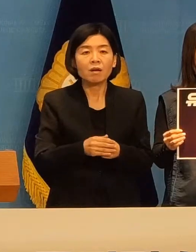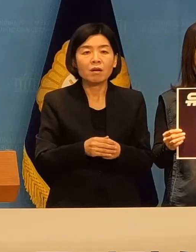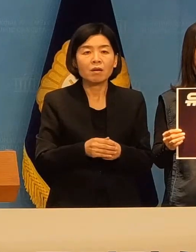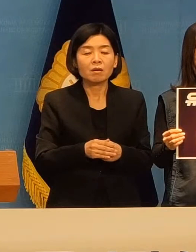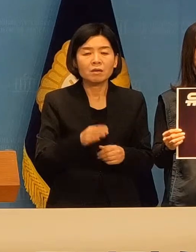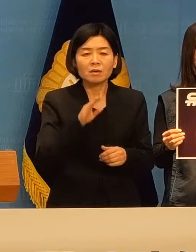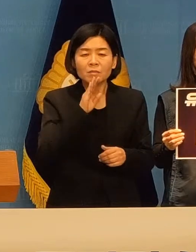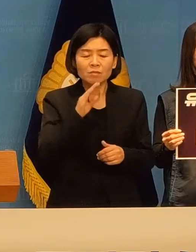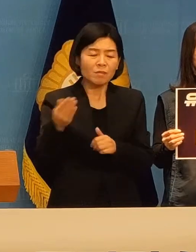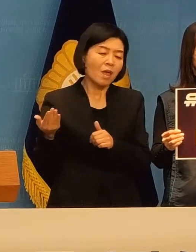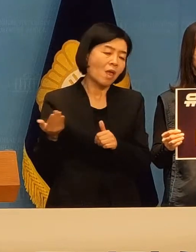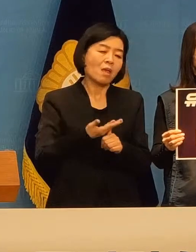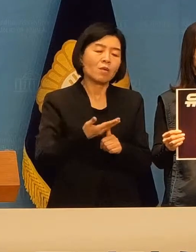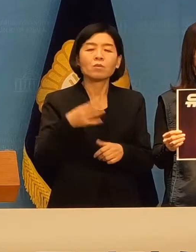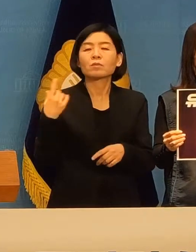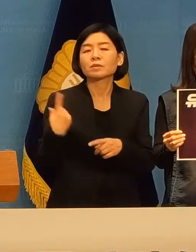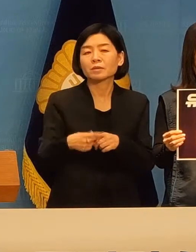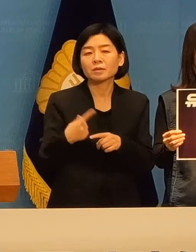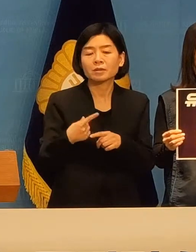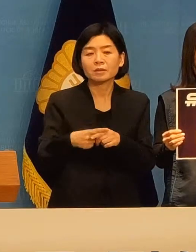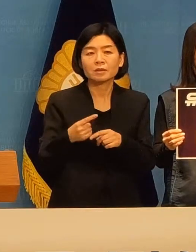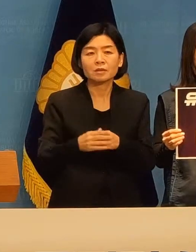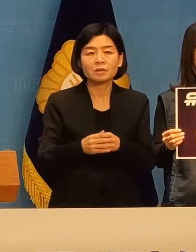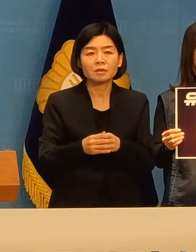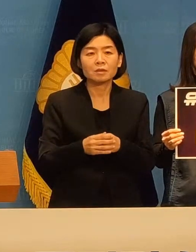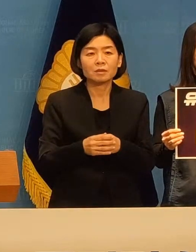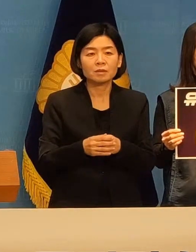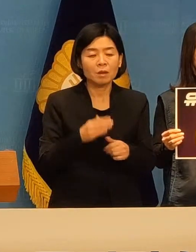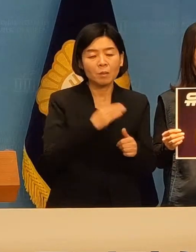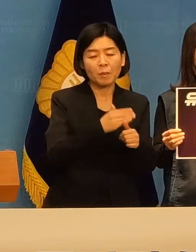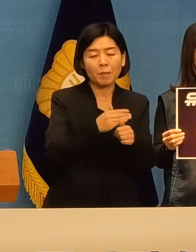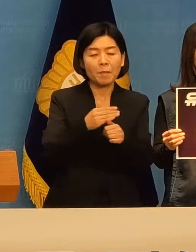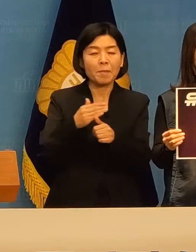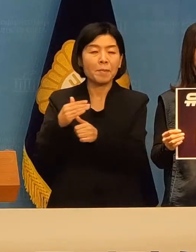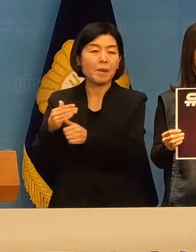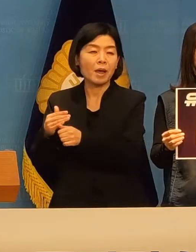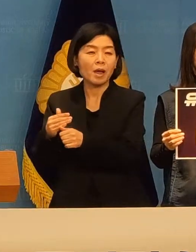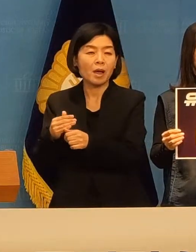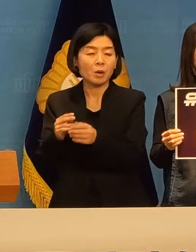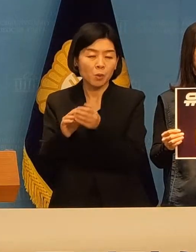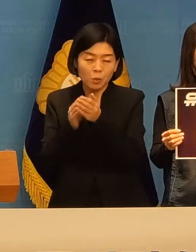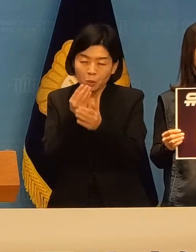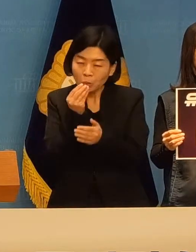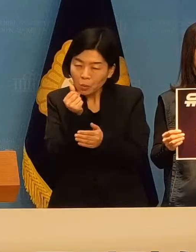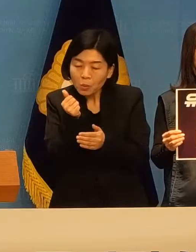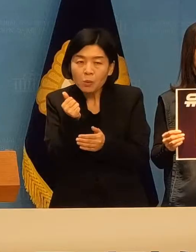해고 통보이며 가려진 정리 해고가 아니고 무엇이겠습니까?